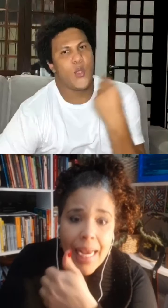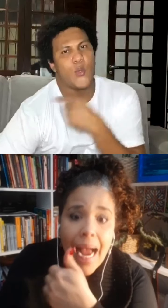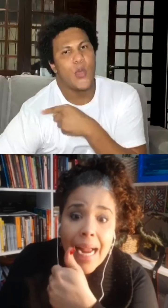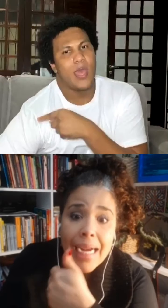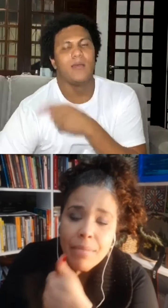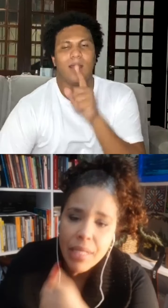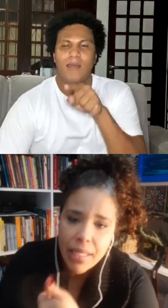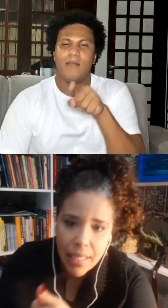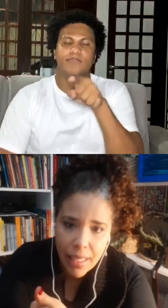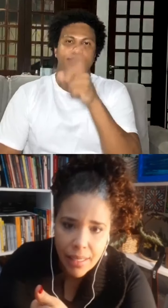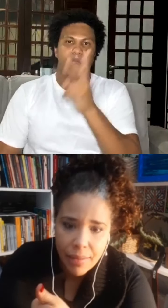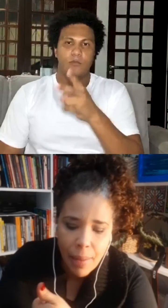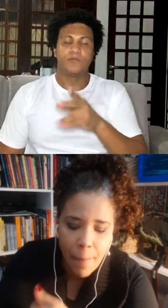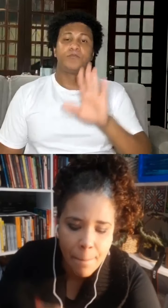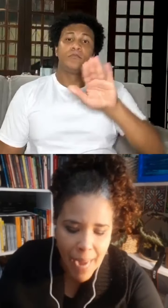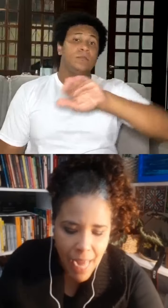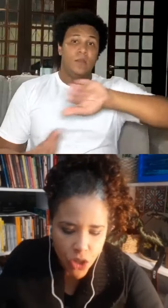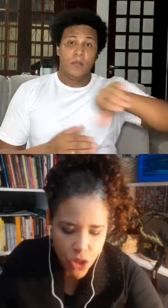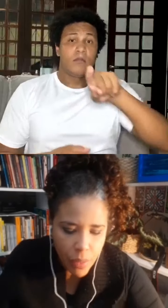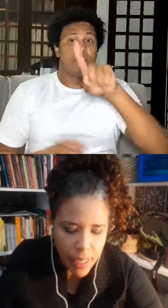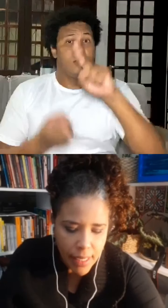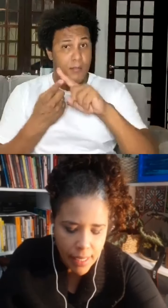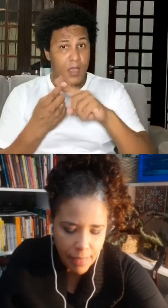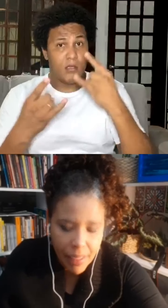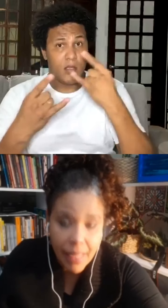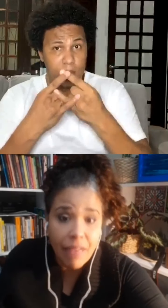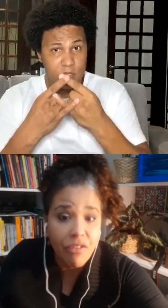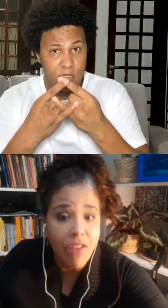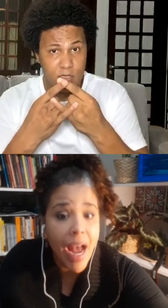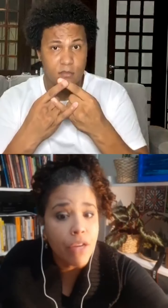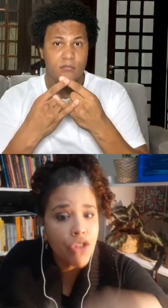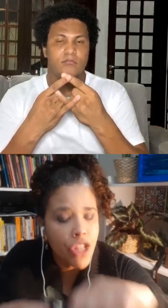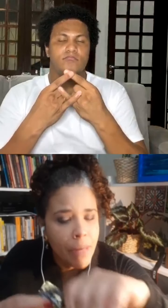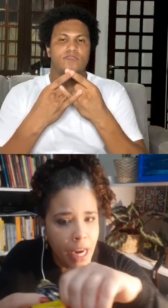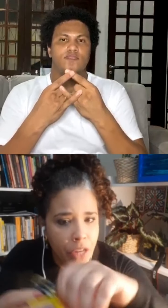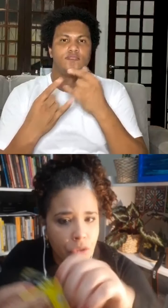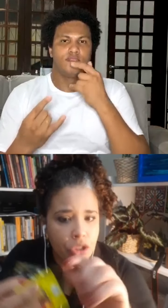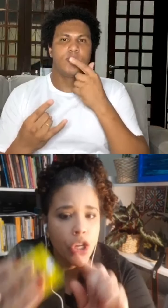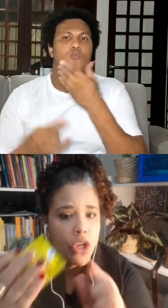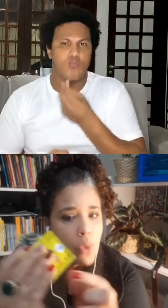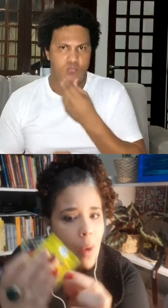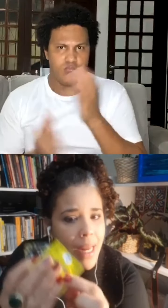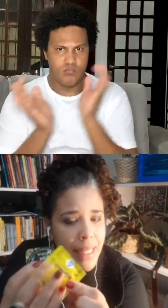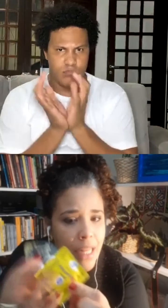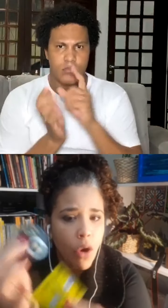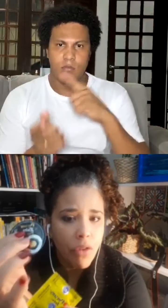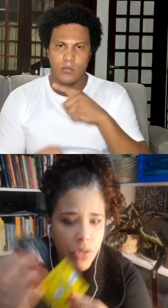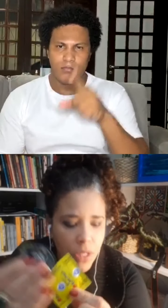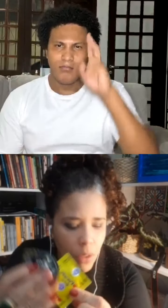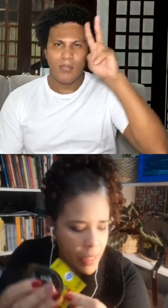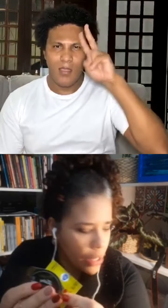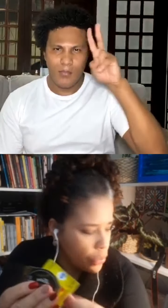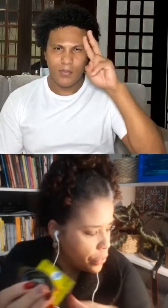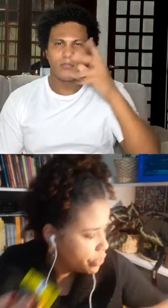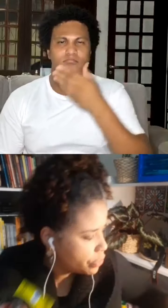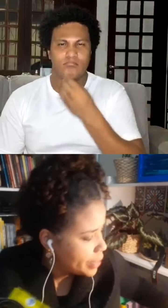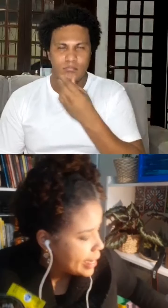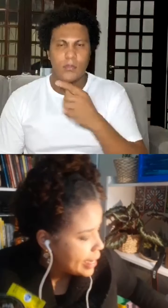A camisinha masculina, que tem vários tamanhos, do 49 ao